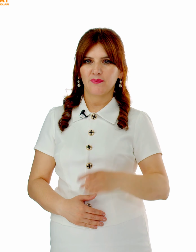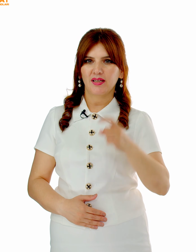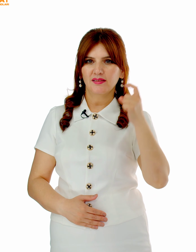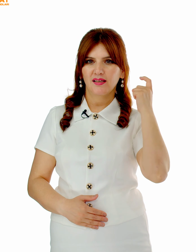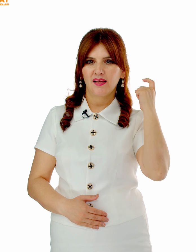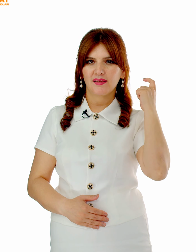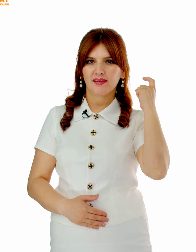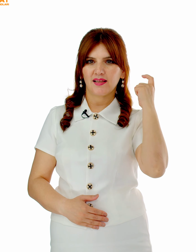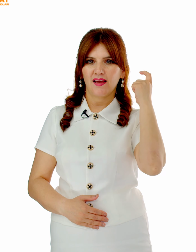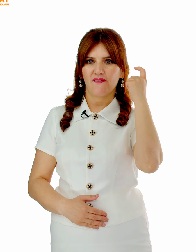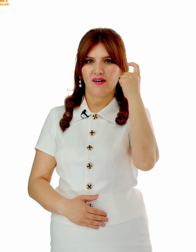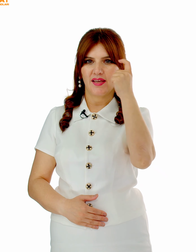Qaytaraman, tramvay.